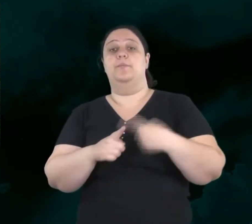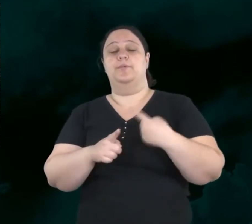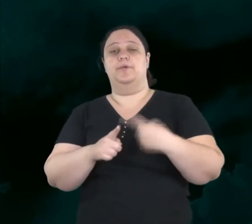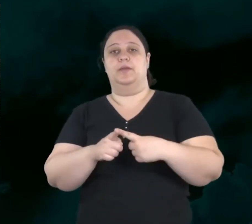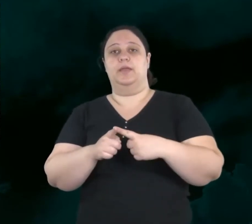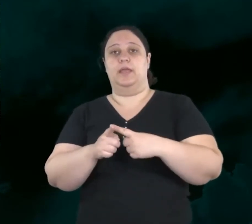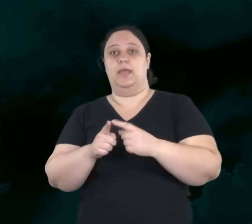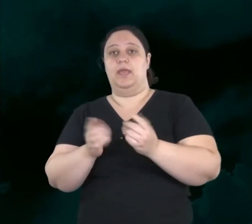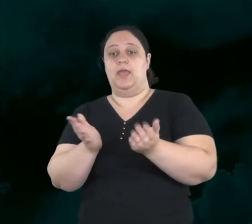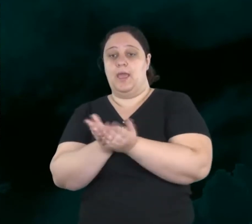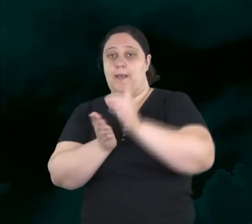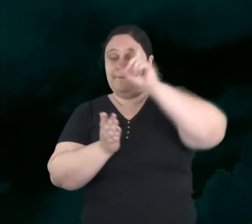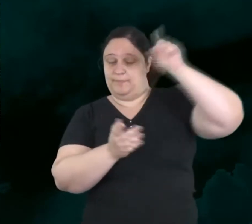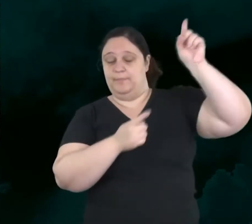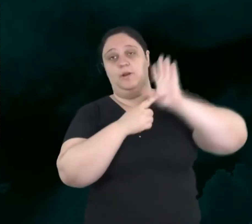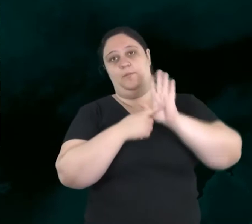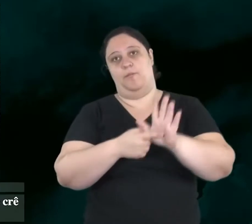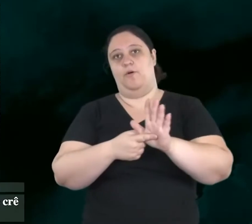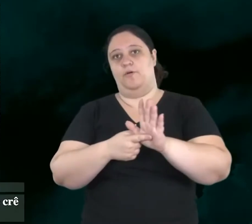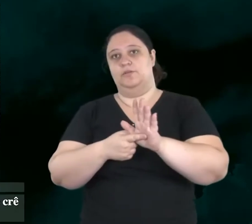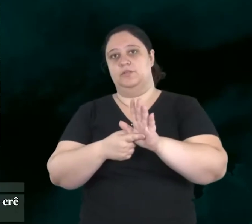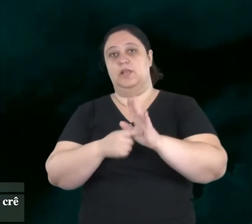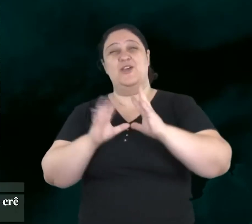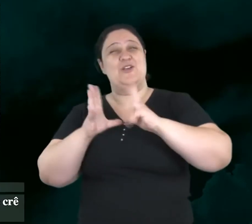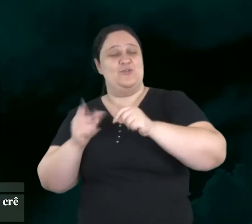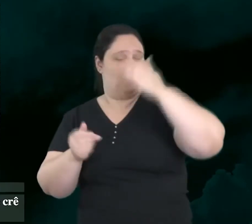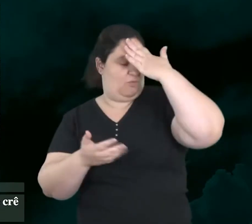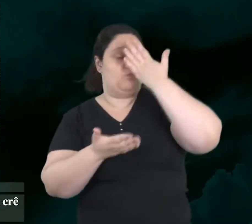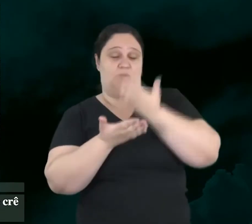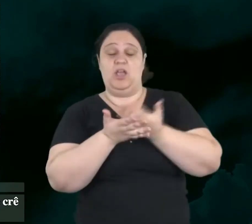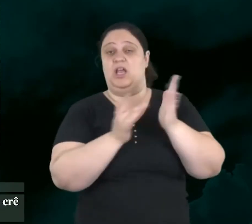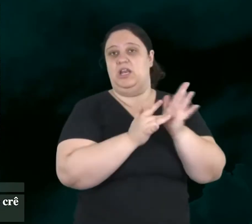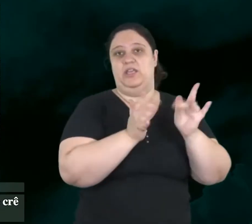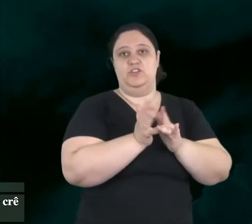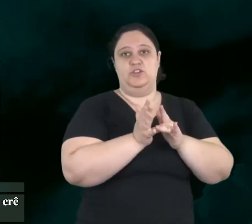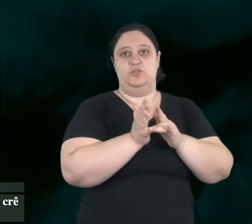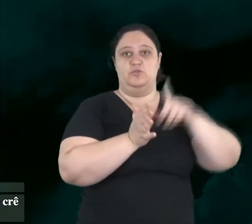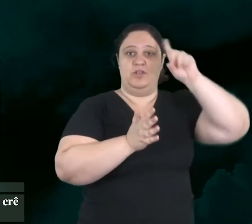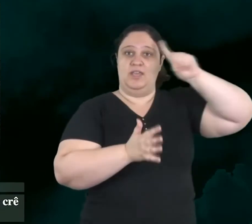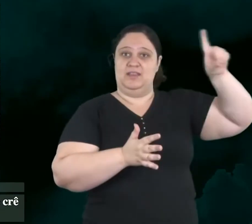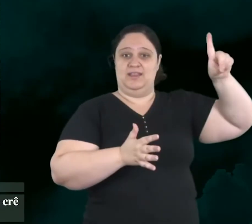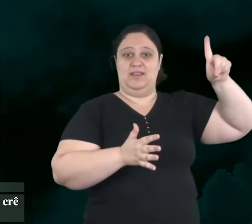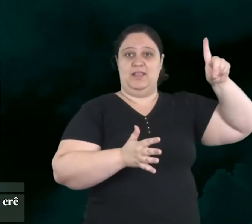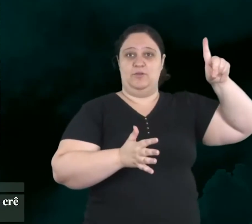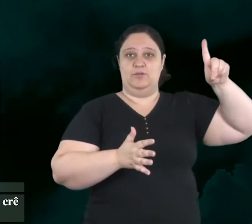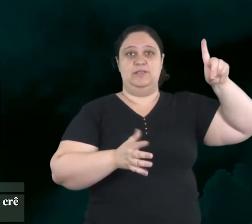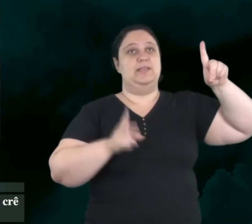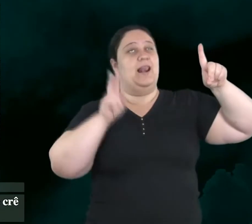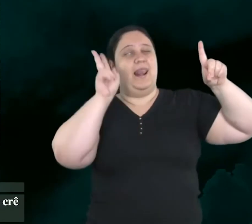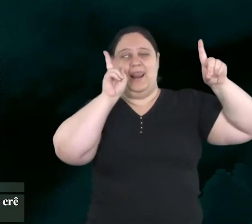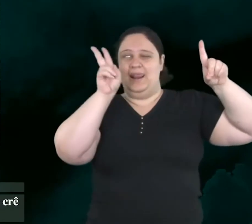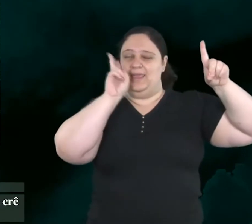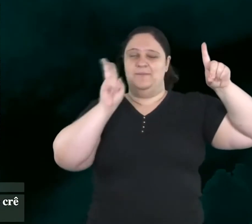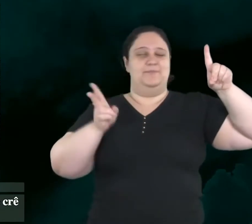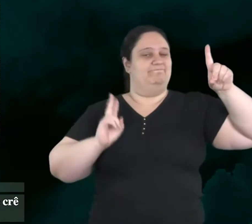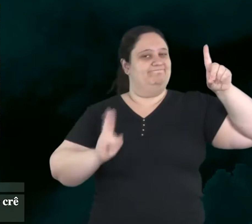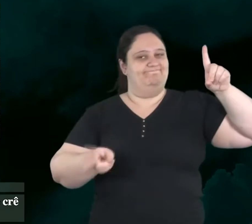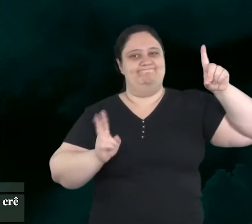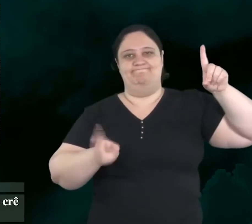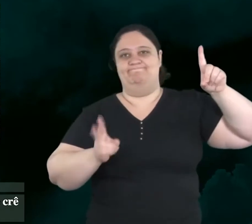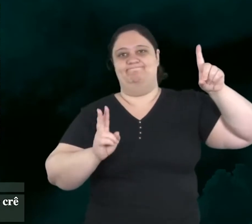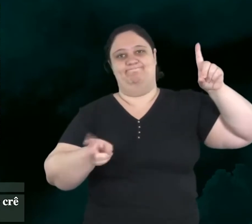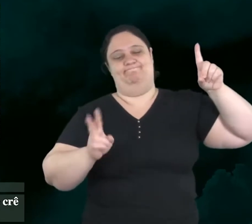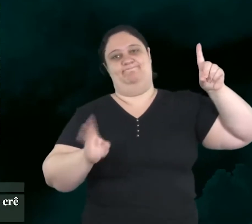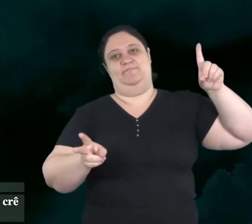aquele que nele crê não será confundido. Deus não confundirá mais você, porque você se reconectou com